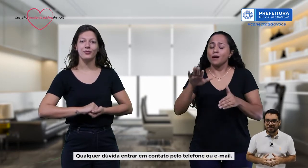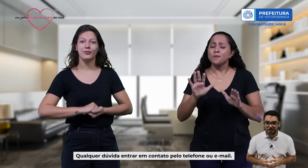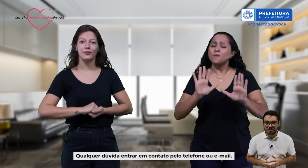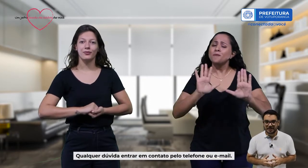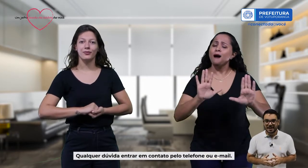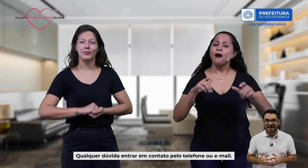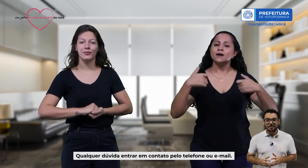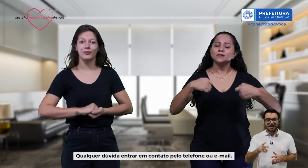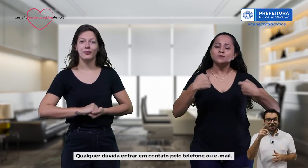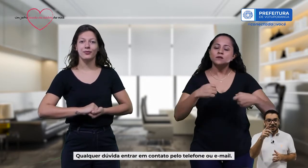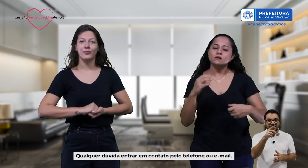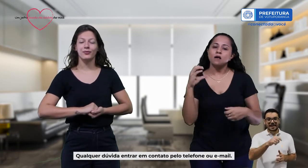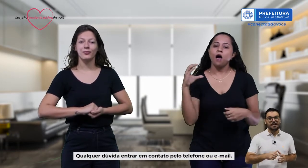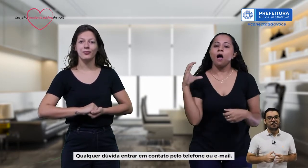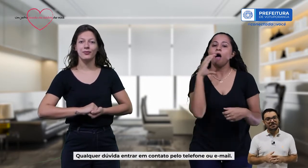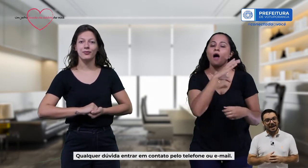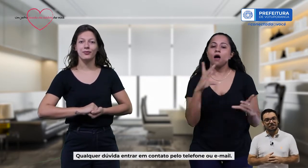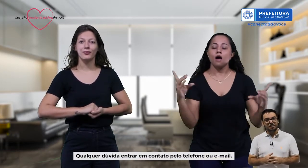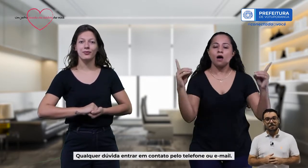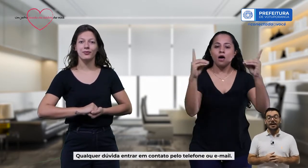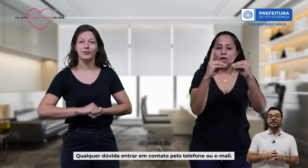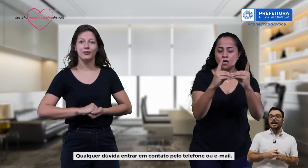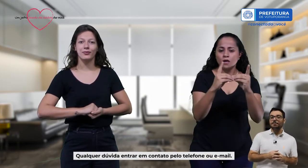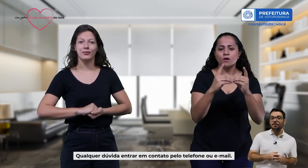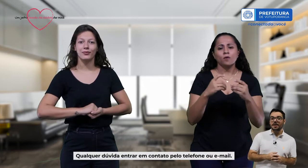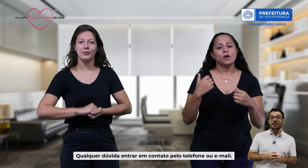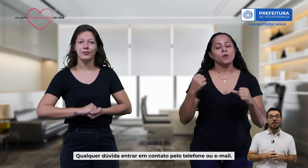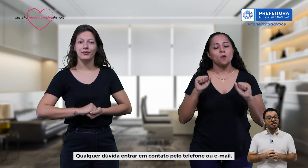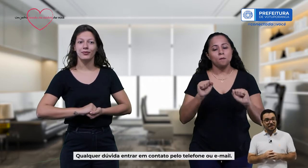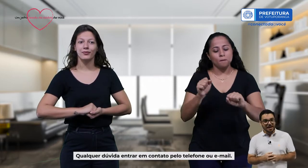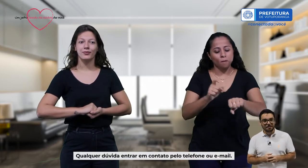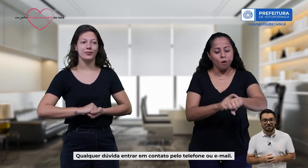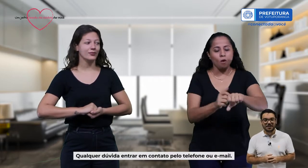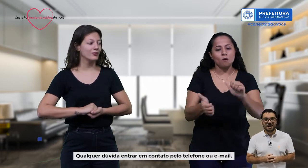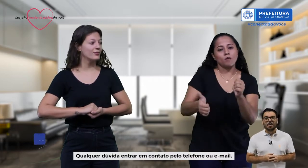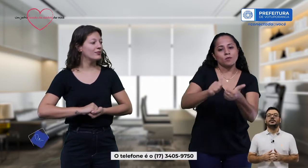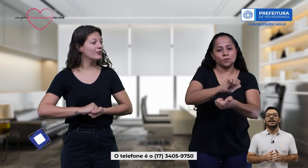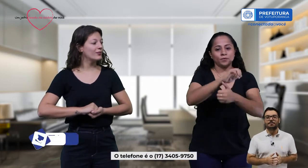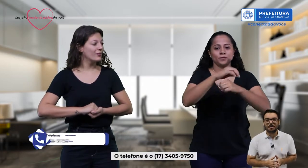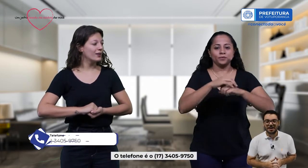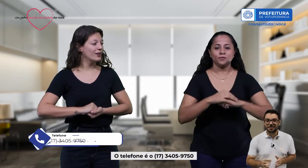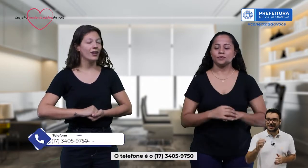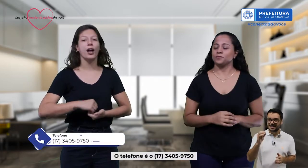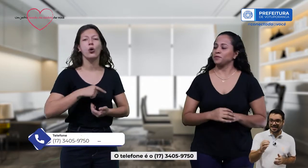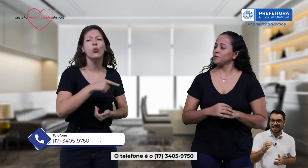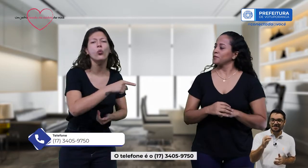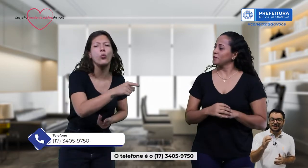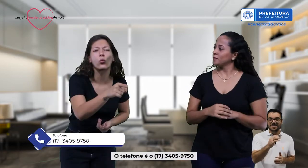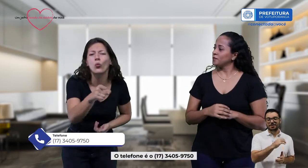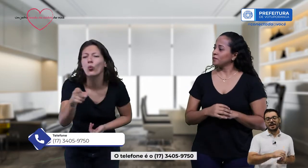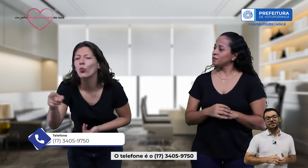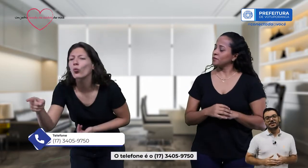Qualquer dúvida, você pode entrar em contato pelo telefone ou e-mail. O telefone é o